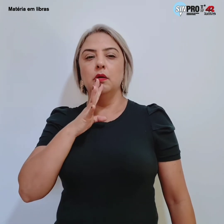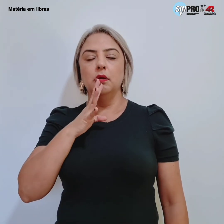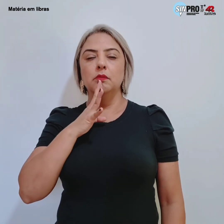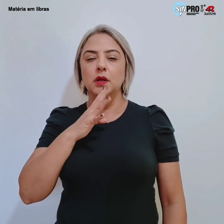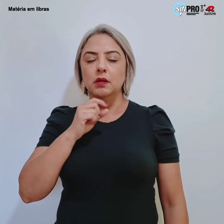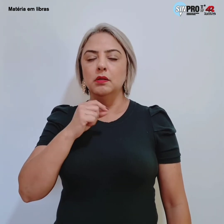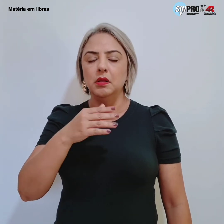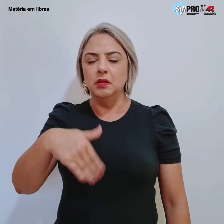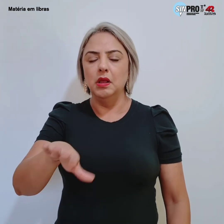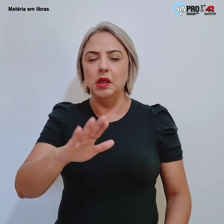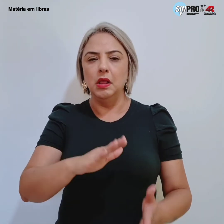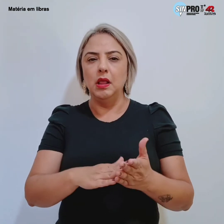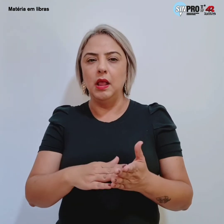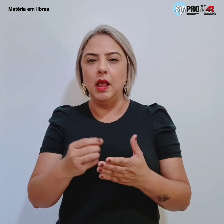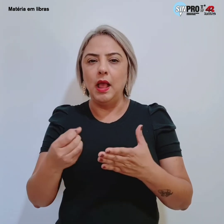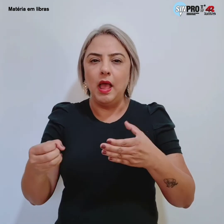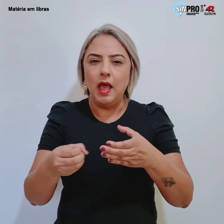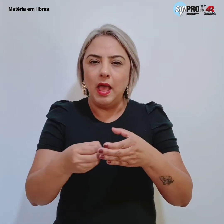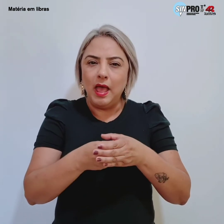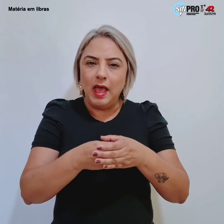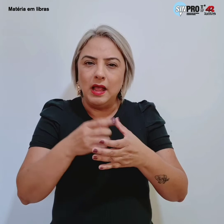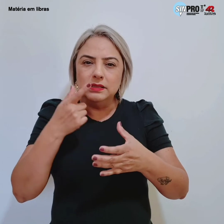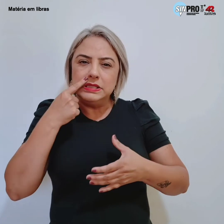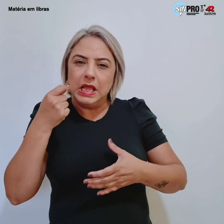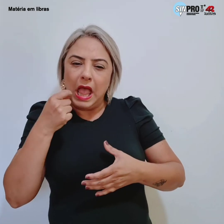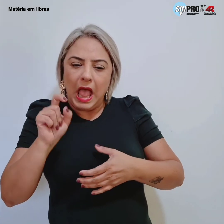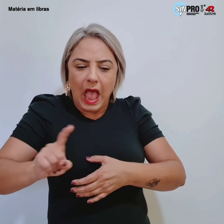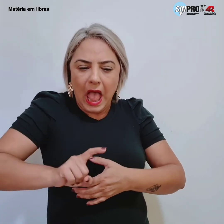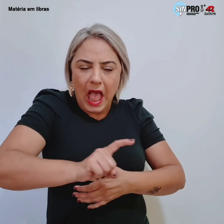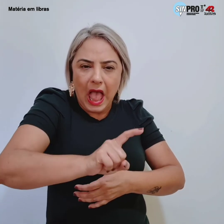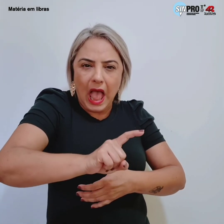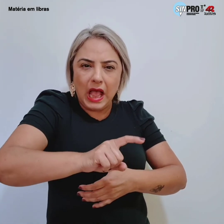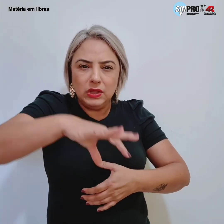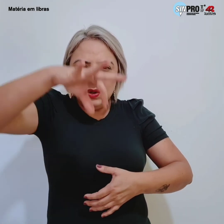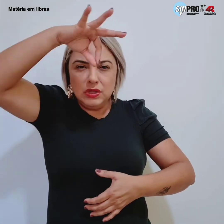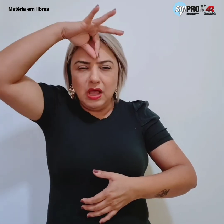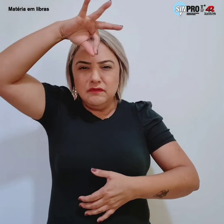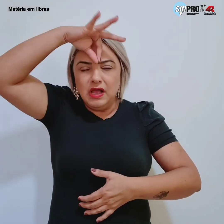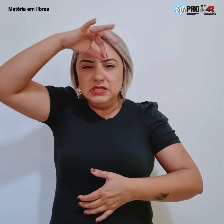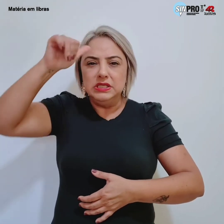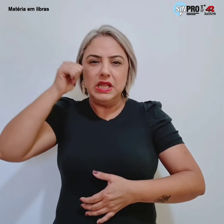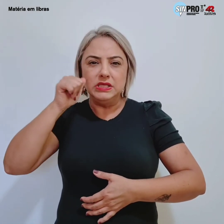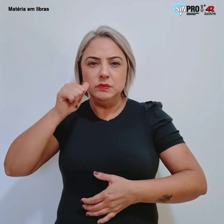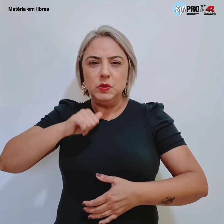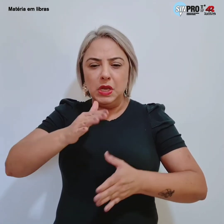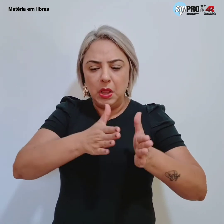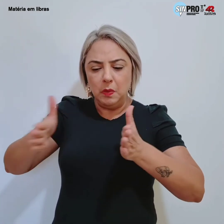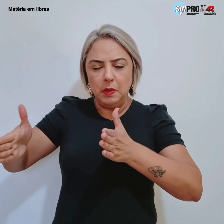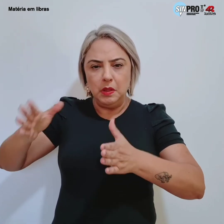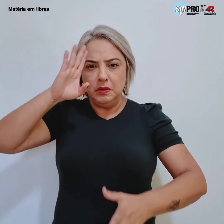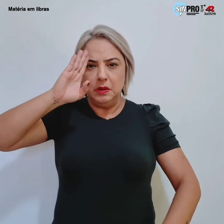conhecido por colocar ratos nas vaginas das mulheres durante a ditadura militar no Brasil.